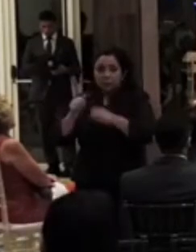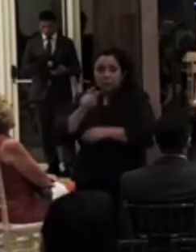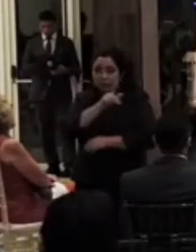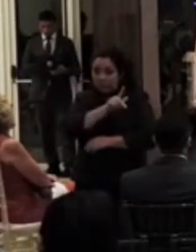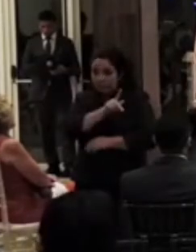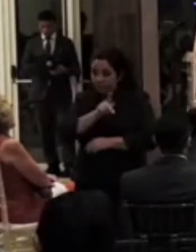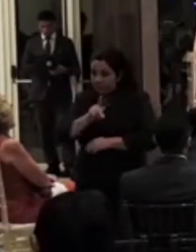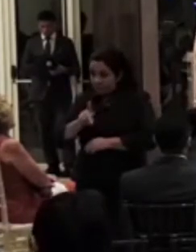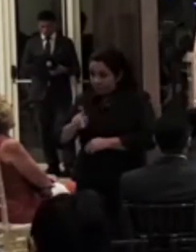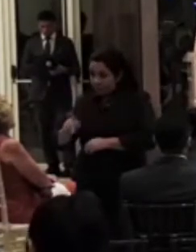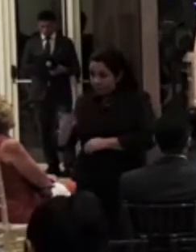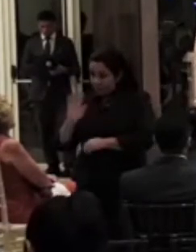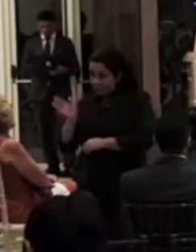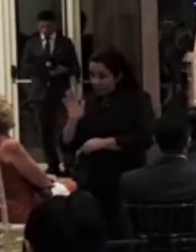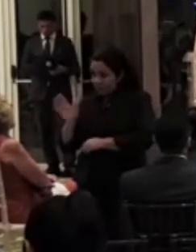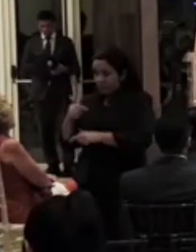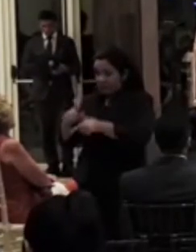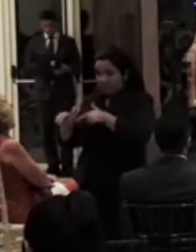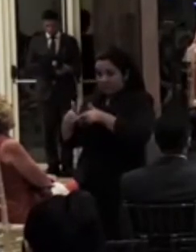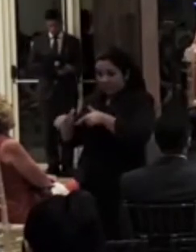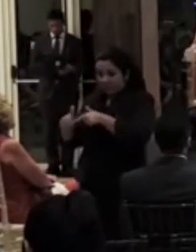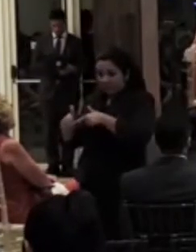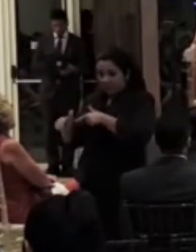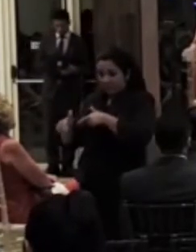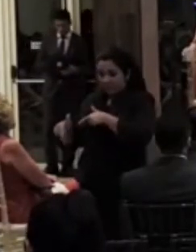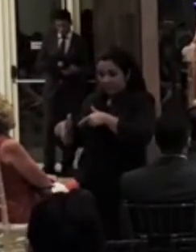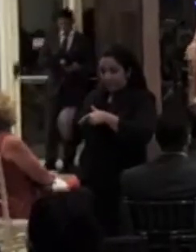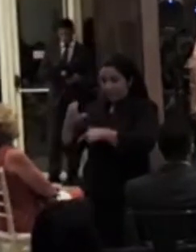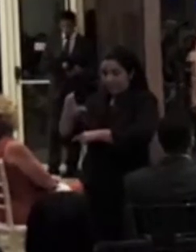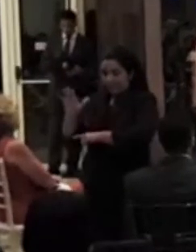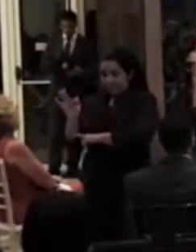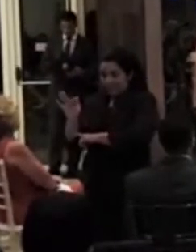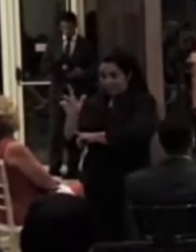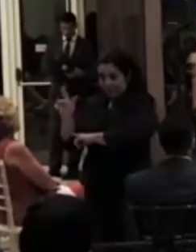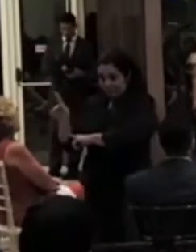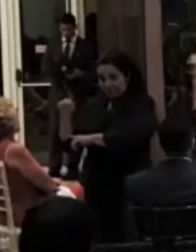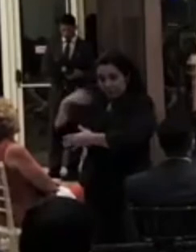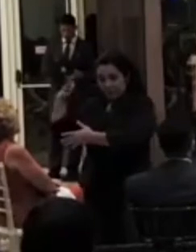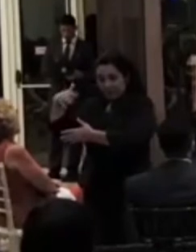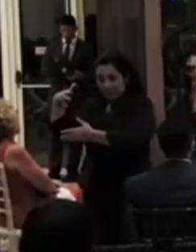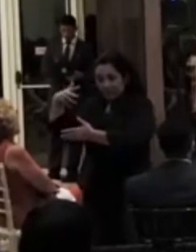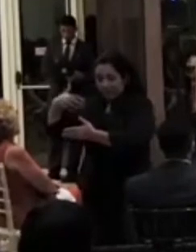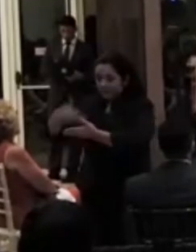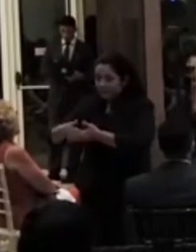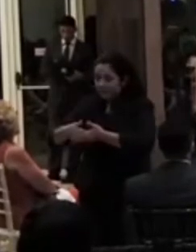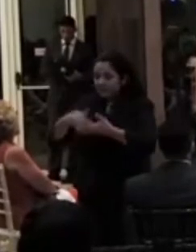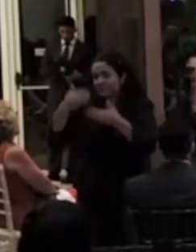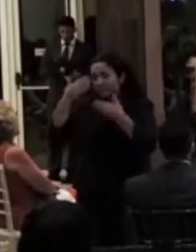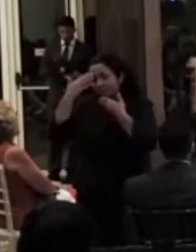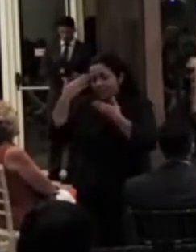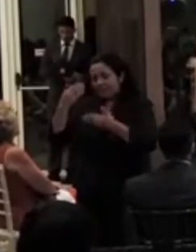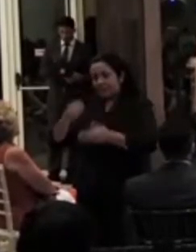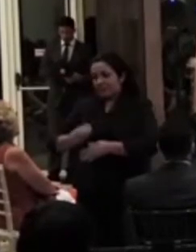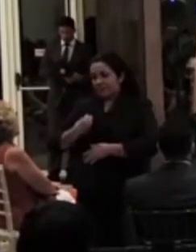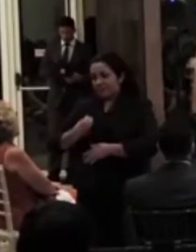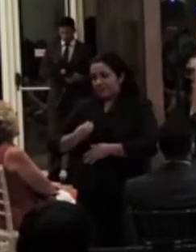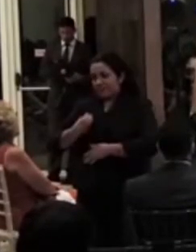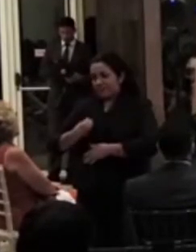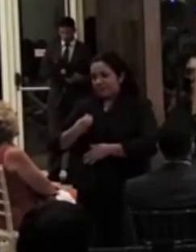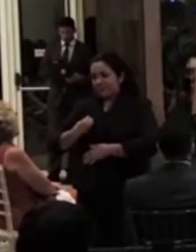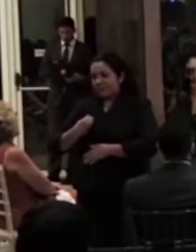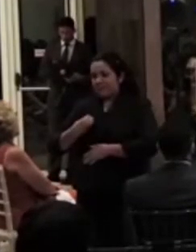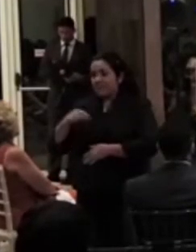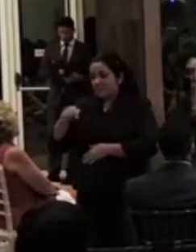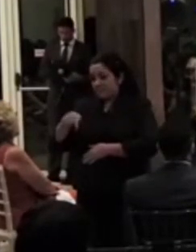ex-presidentes que deixaram a sua contribuição ao Conselho Federal de Psicologia. Ressalto a presença nesse